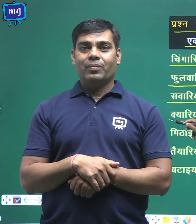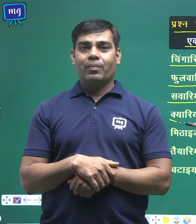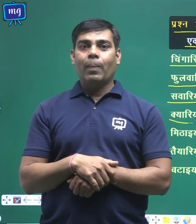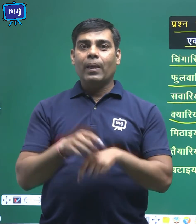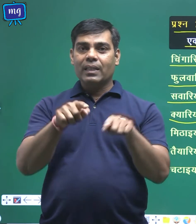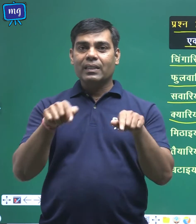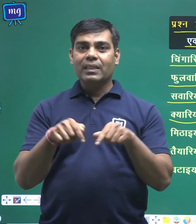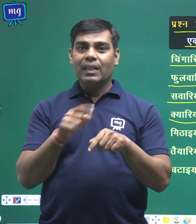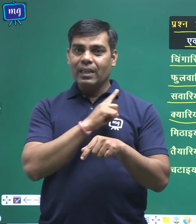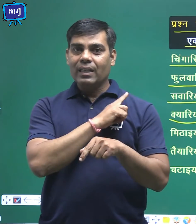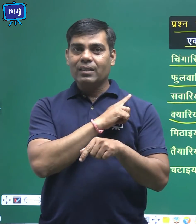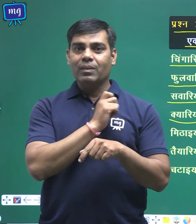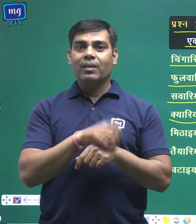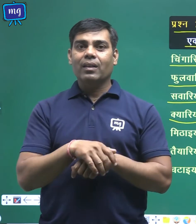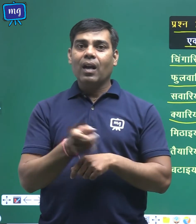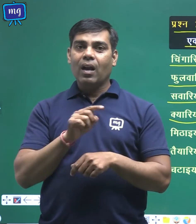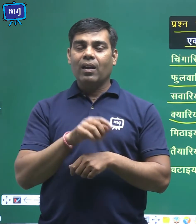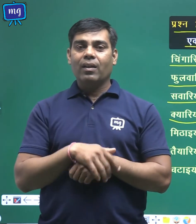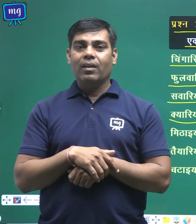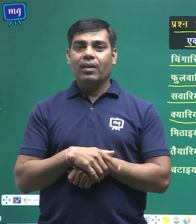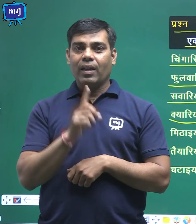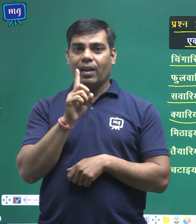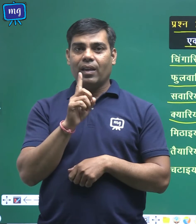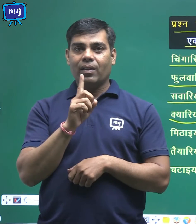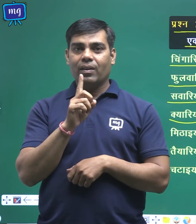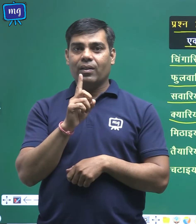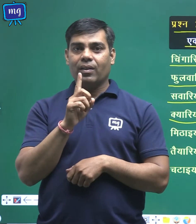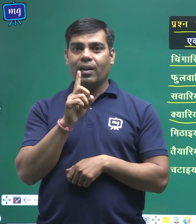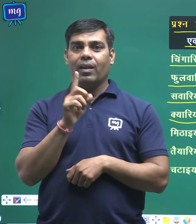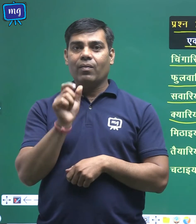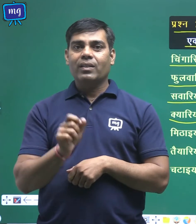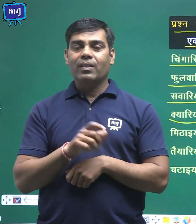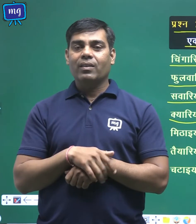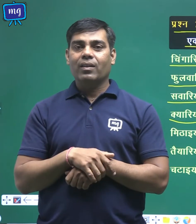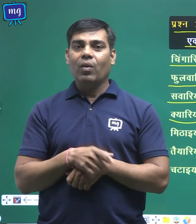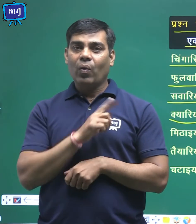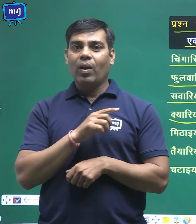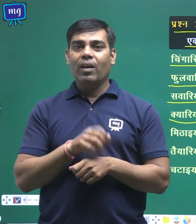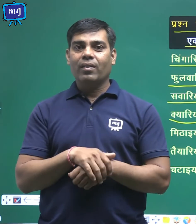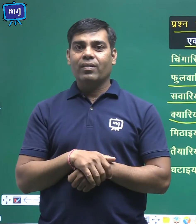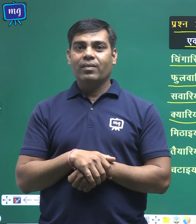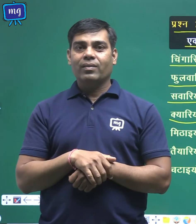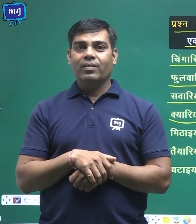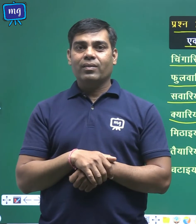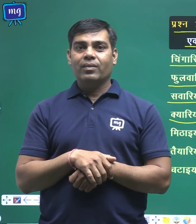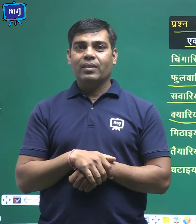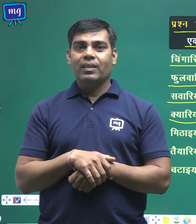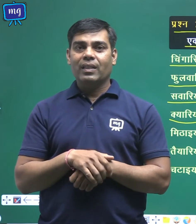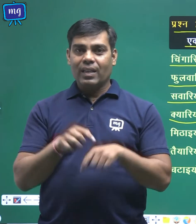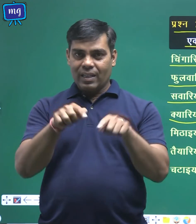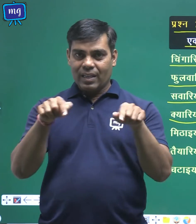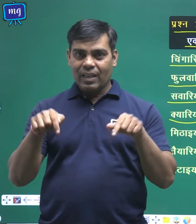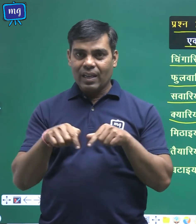क्यारियाँ का एक वचन होगा